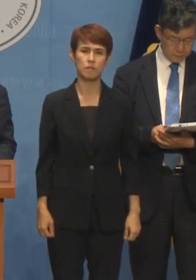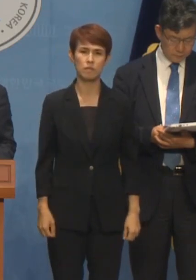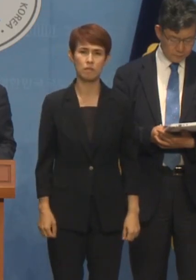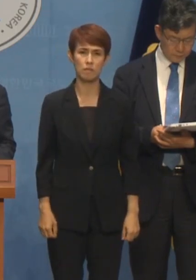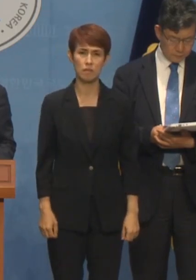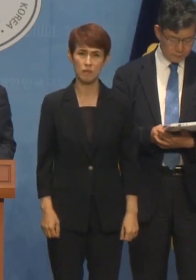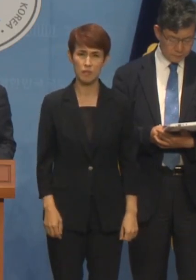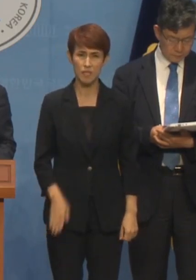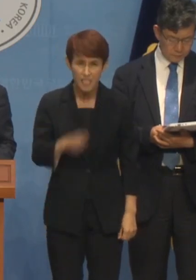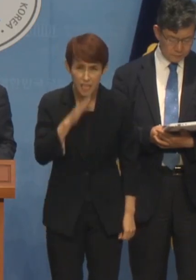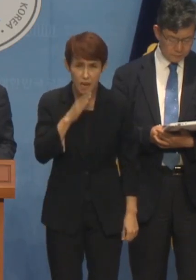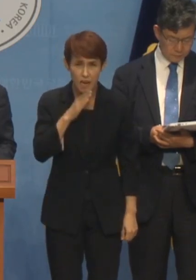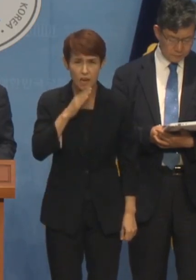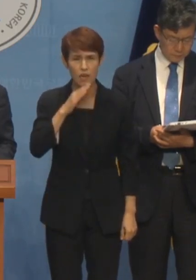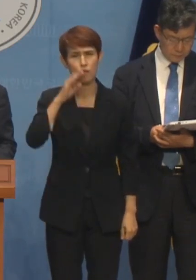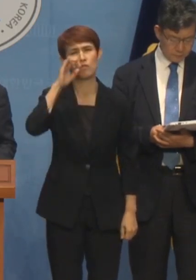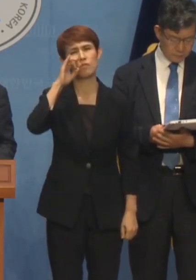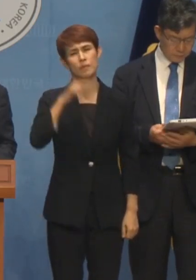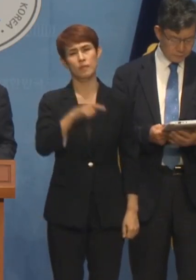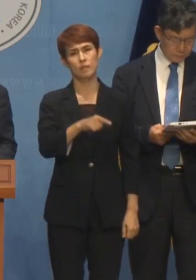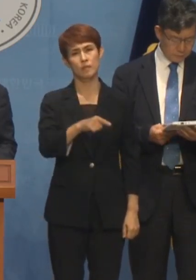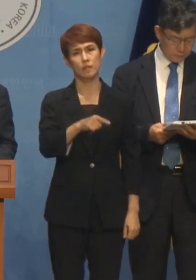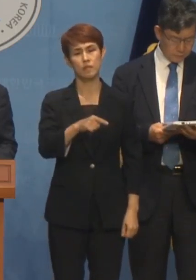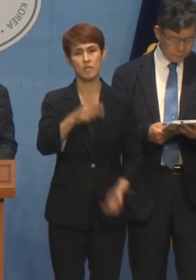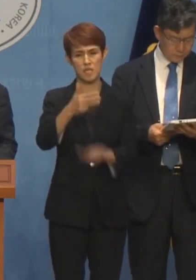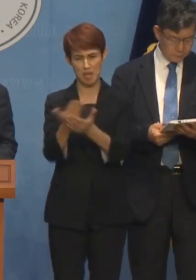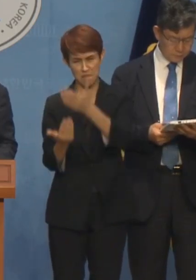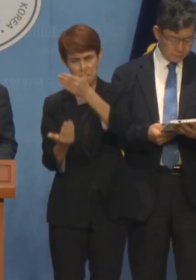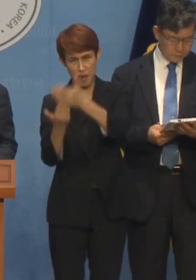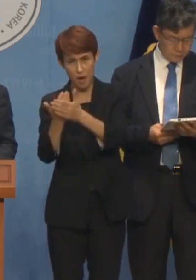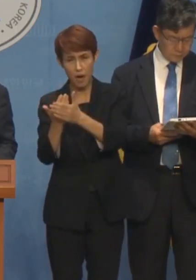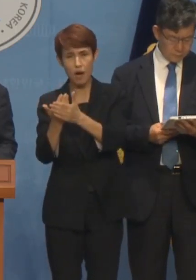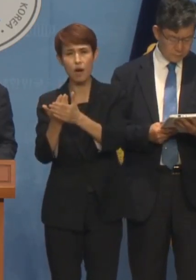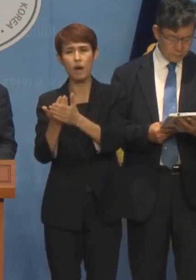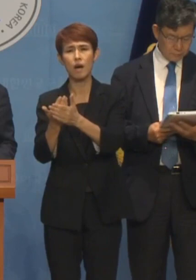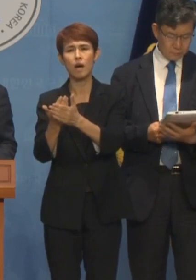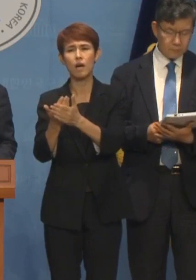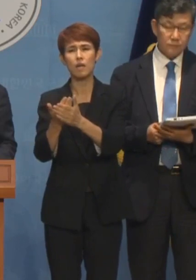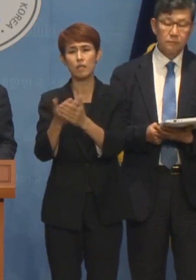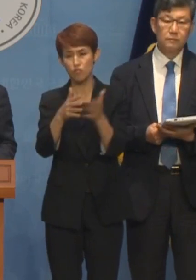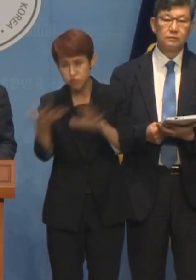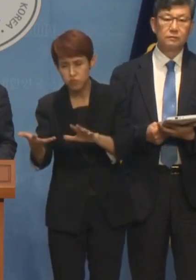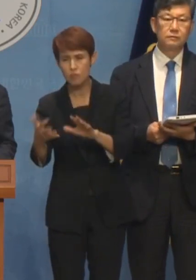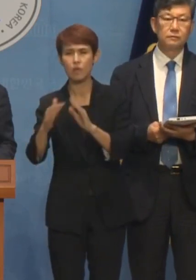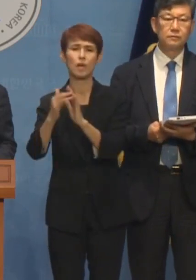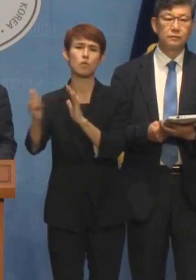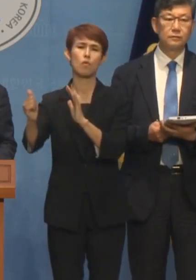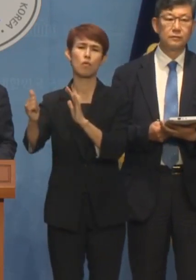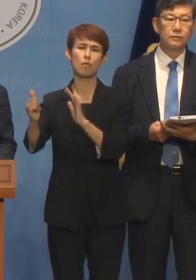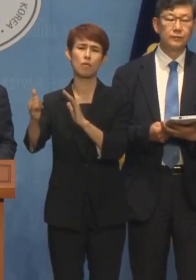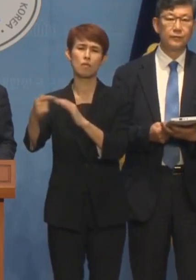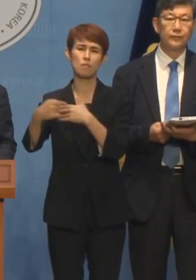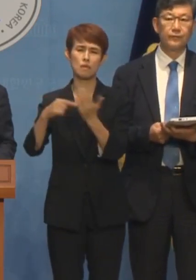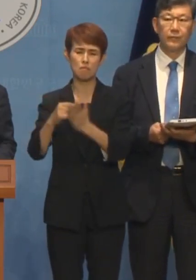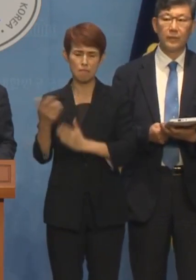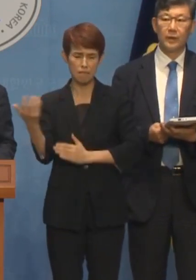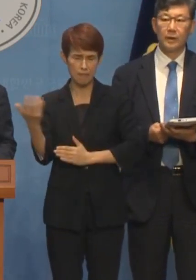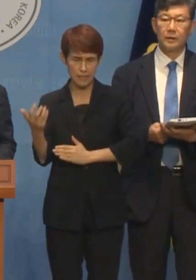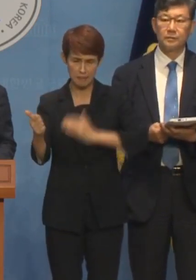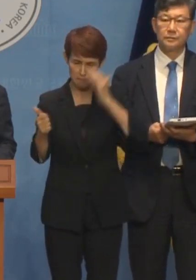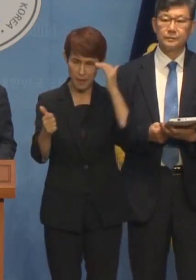그렇게 생각하십니까? 또다시 이태원 참사 유가족 가슴에 대못을 박는 윤석열